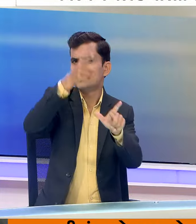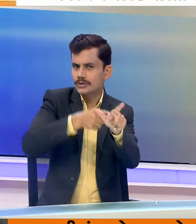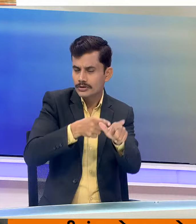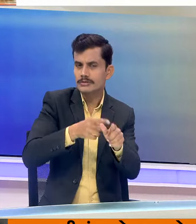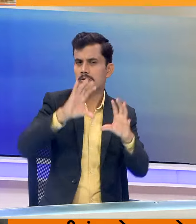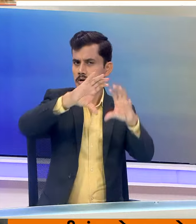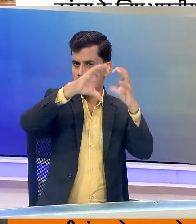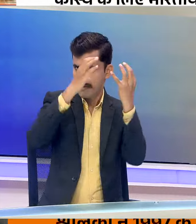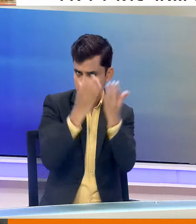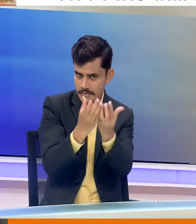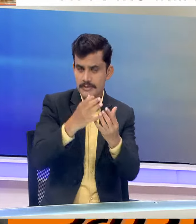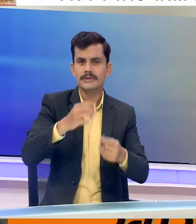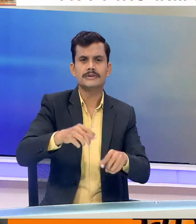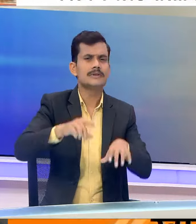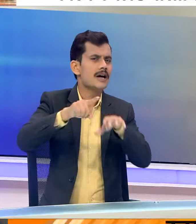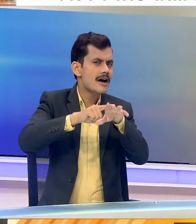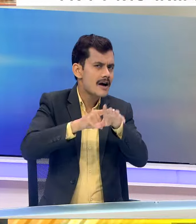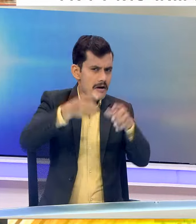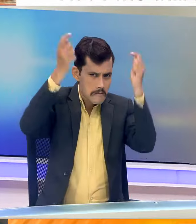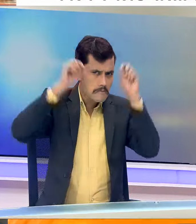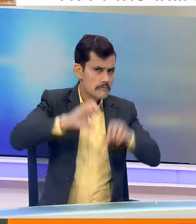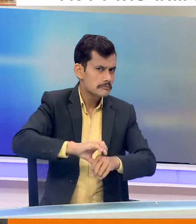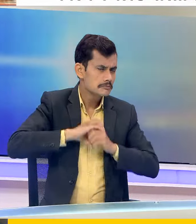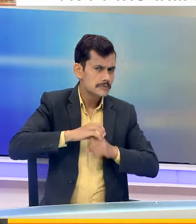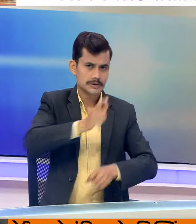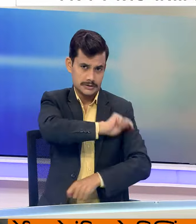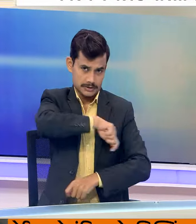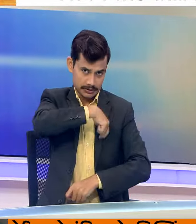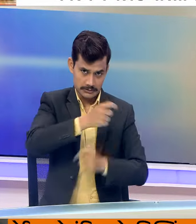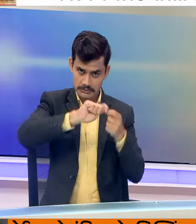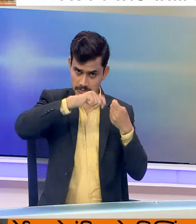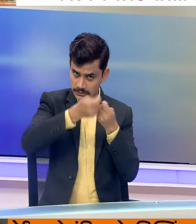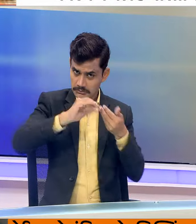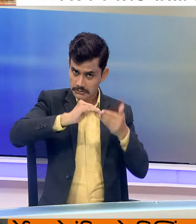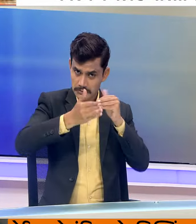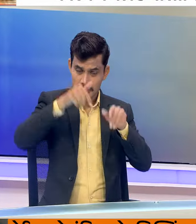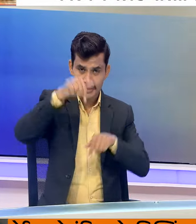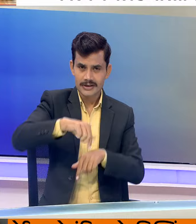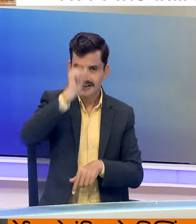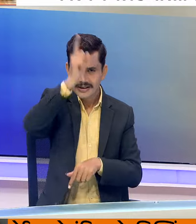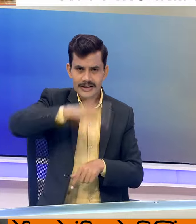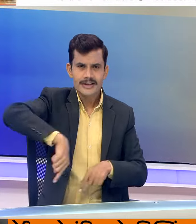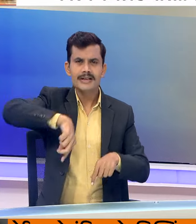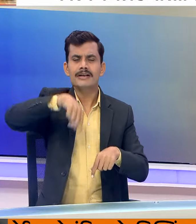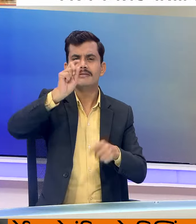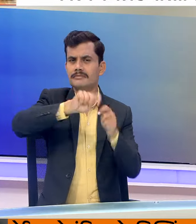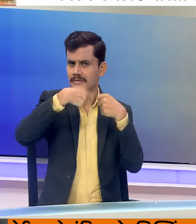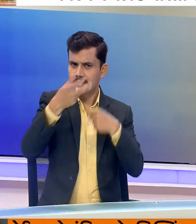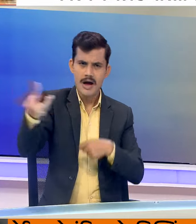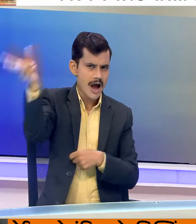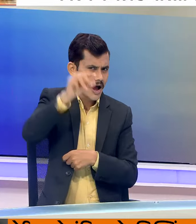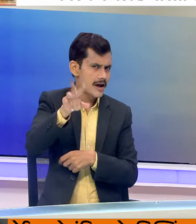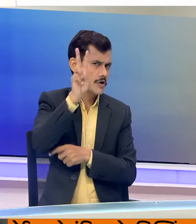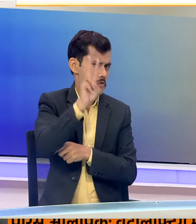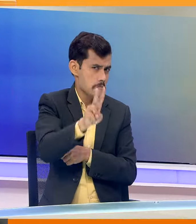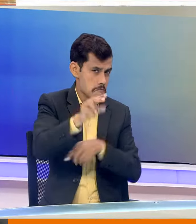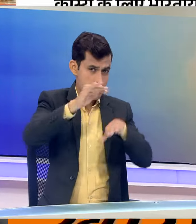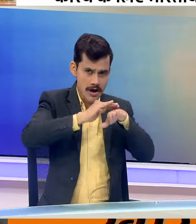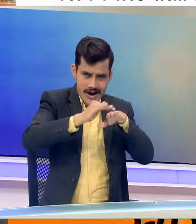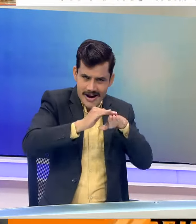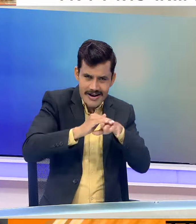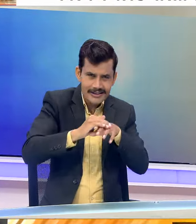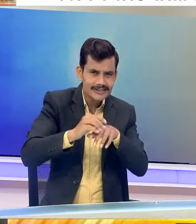यूवेस टू मैनहुइड स्टेडियम में कांस्य पदक के लिए स्पेन से भिड़ेंगी। भारत लगातार दूसरी बार कांस्य पदक के लिए मुकाबला खेलेगा।